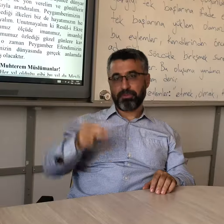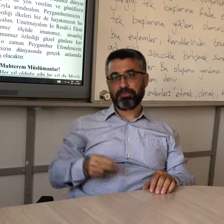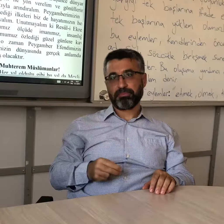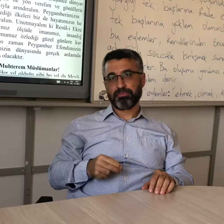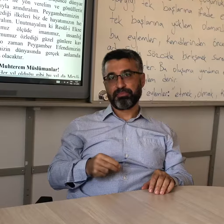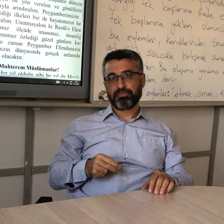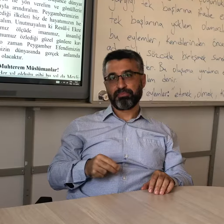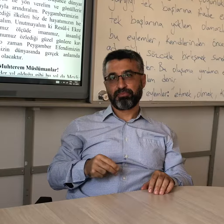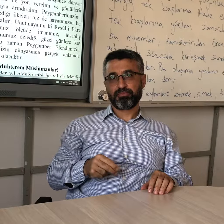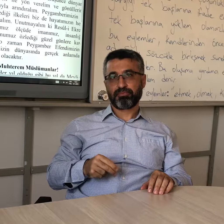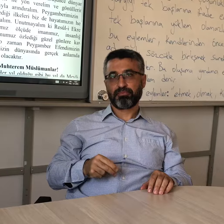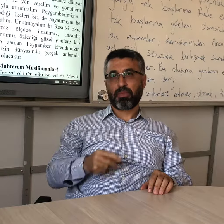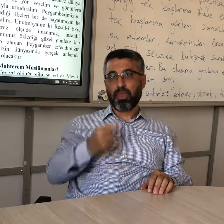Müminlerin Bayramı,